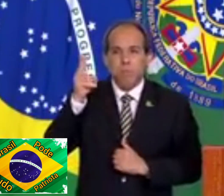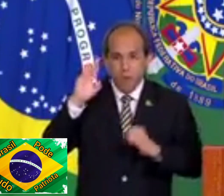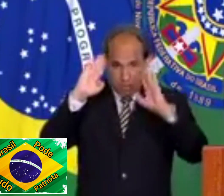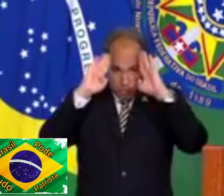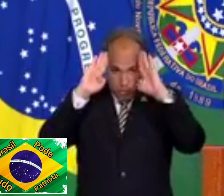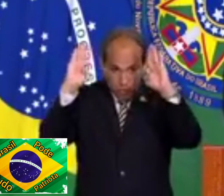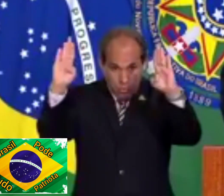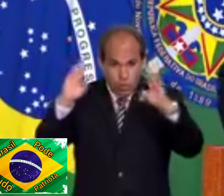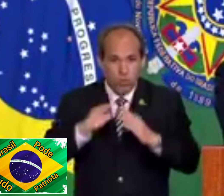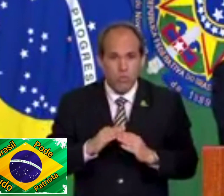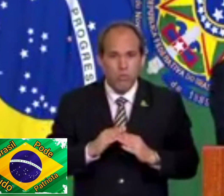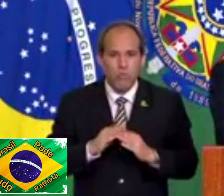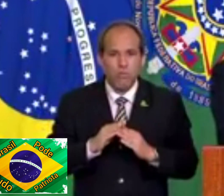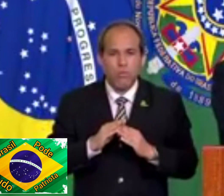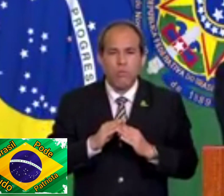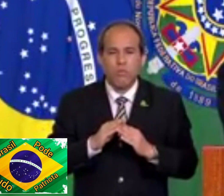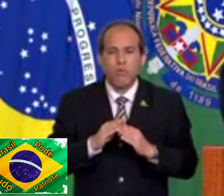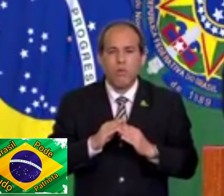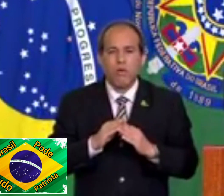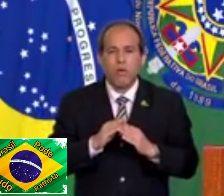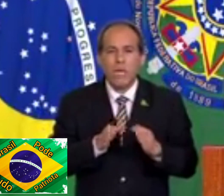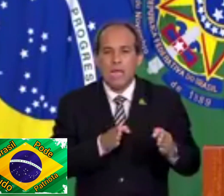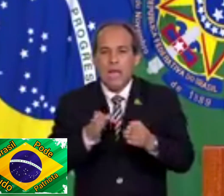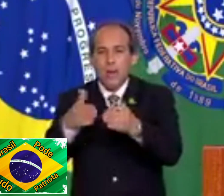aeroporto até o hospital,